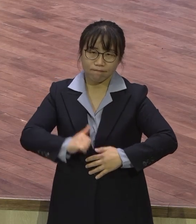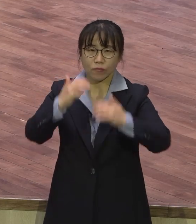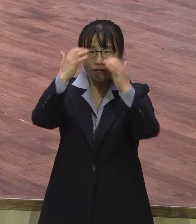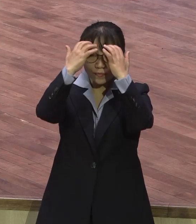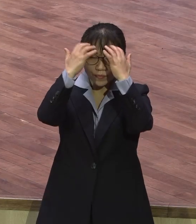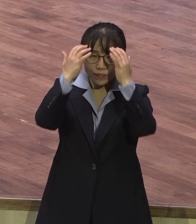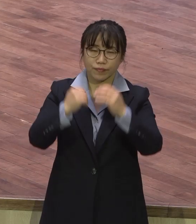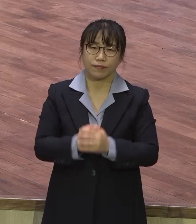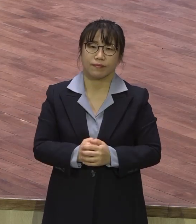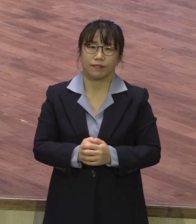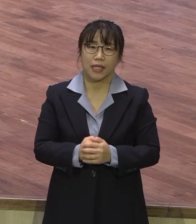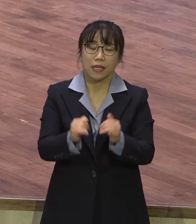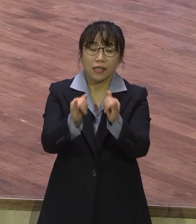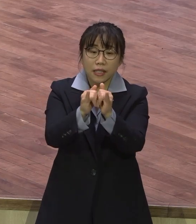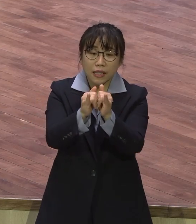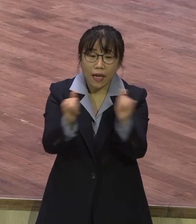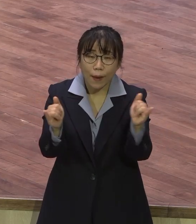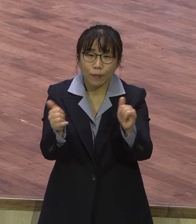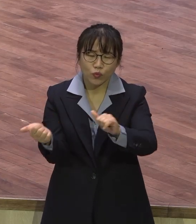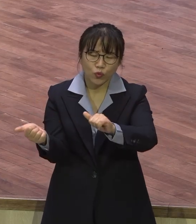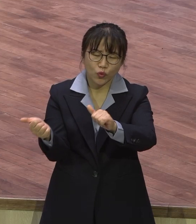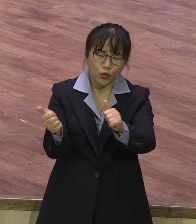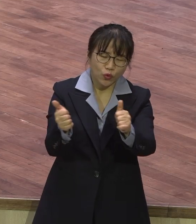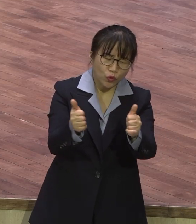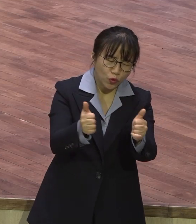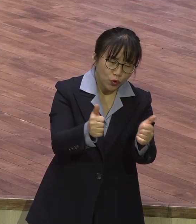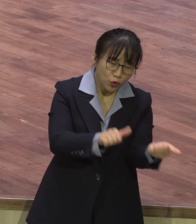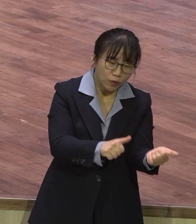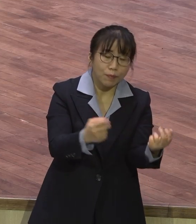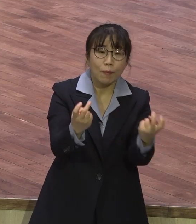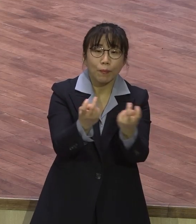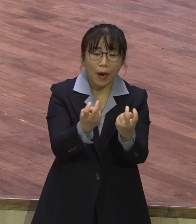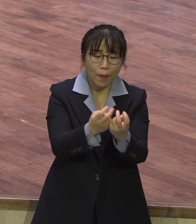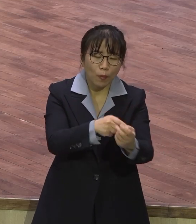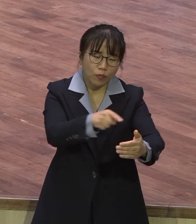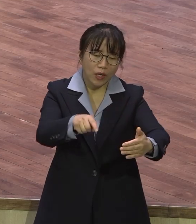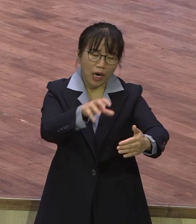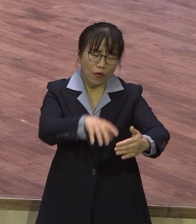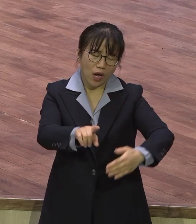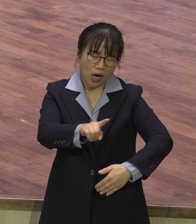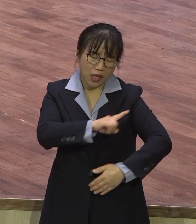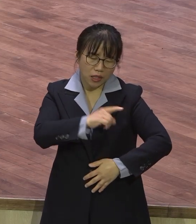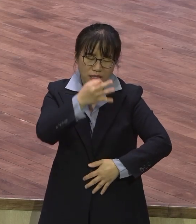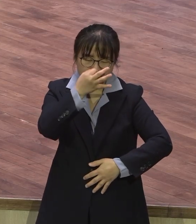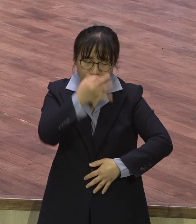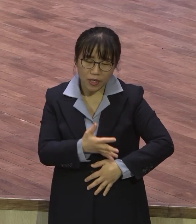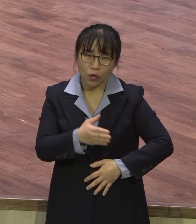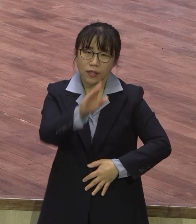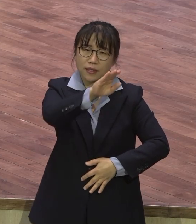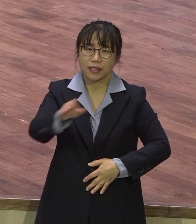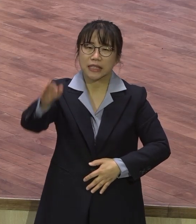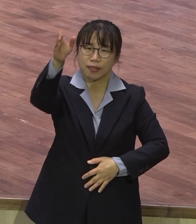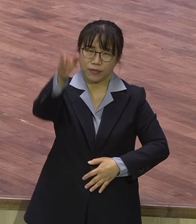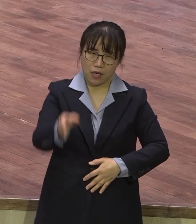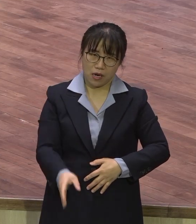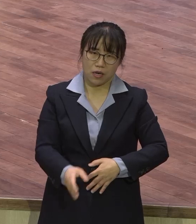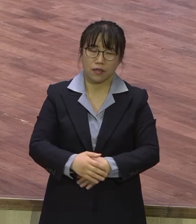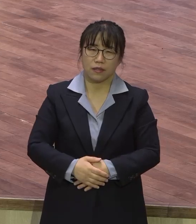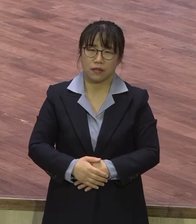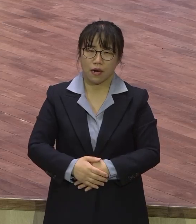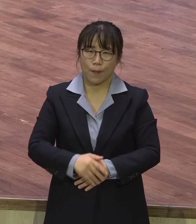인간이 죽음 중에 가장 처참한 죽음을 당했지만 그것이 우리